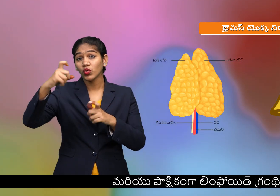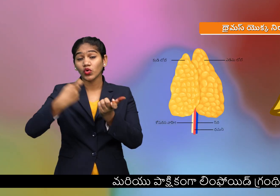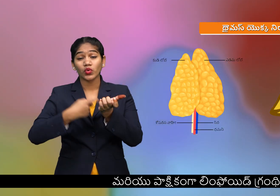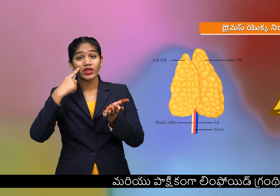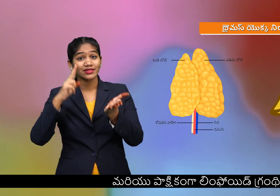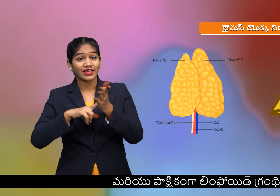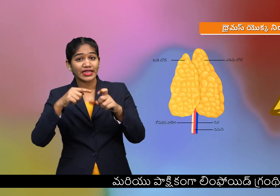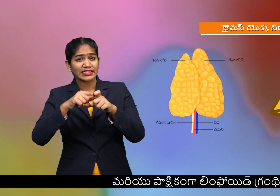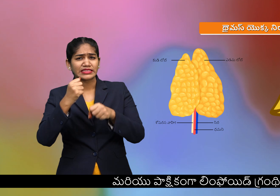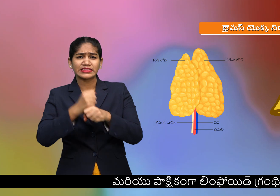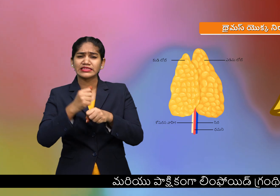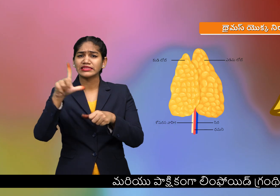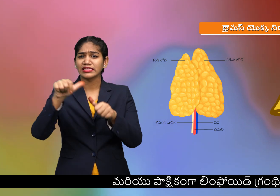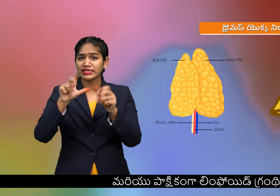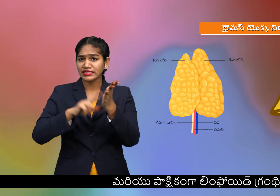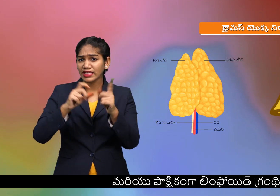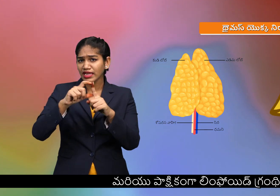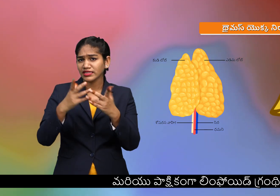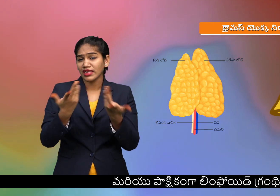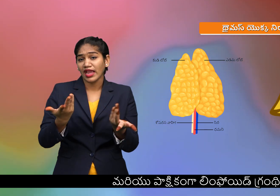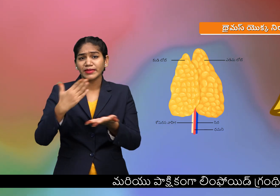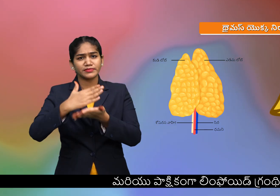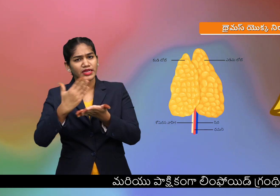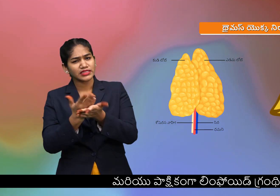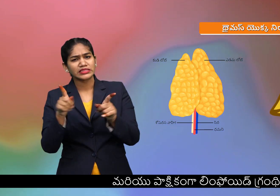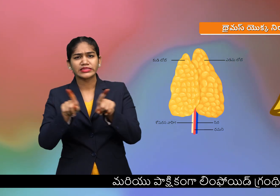మరియు పాక్షికంగా లింఫాయిడ్ గ్రంథి.